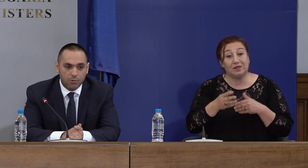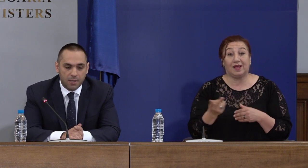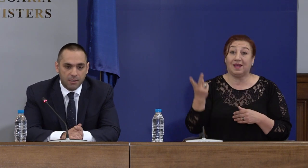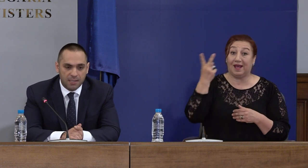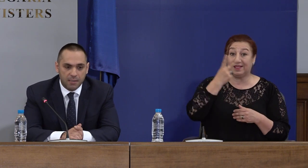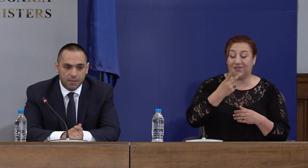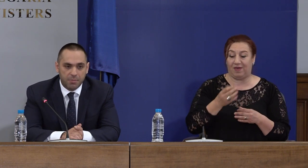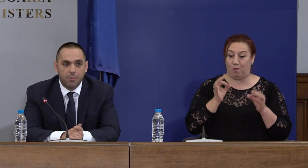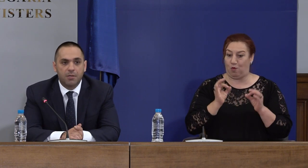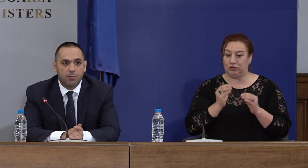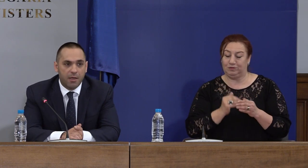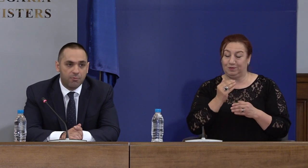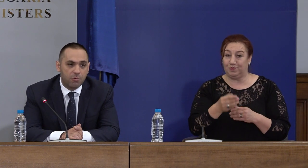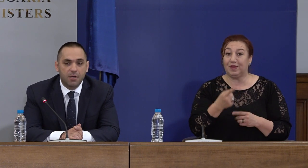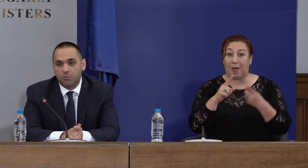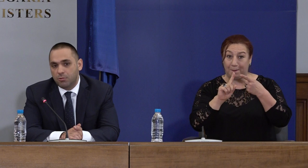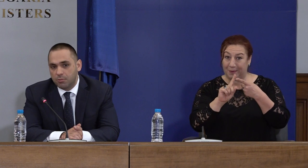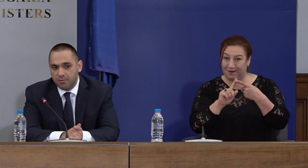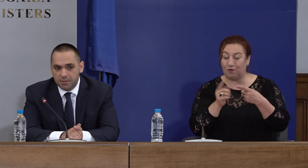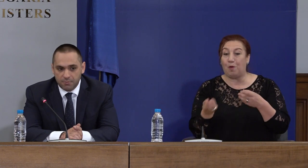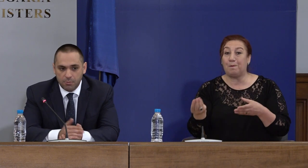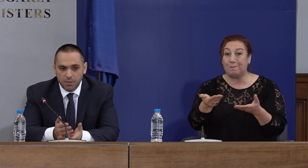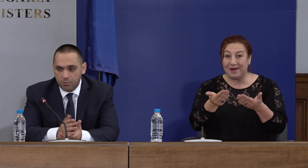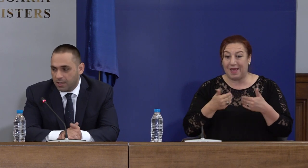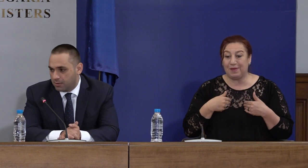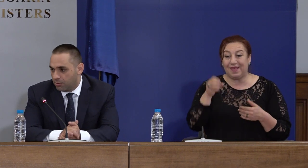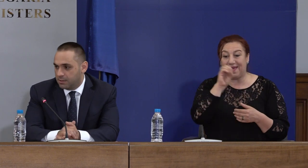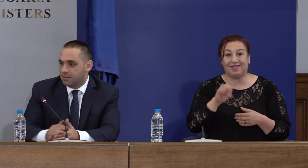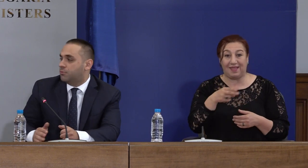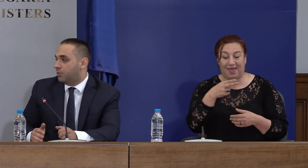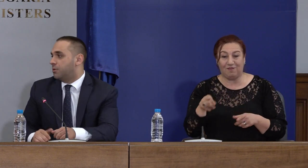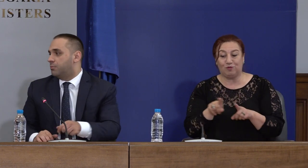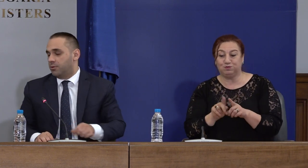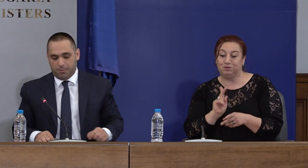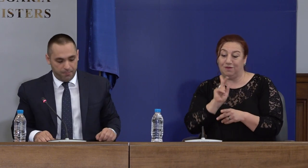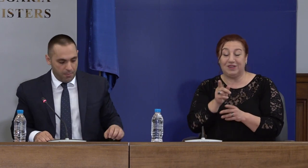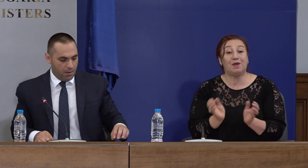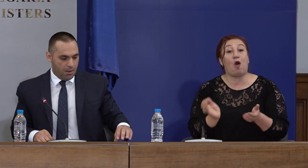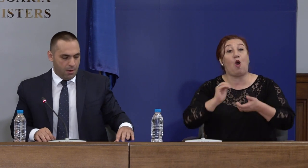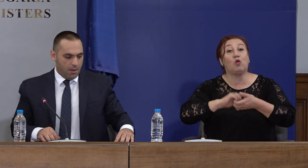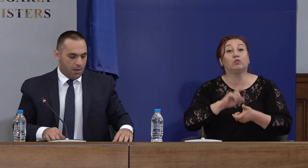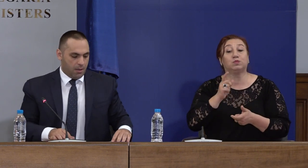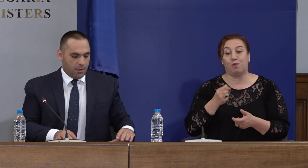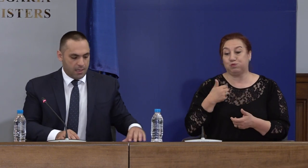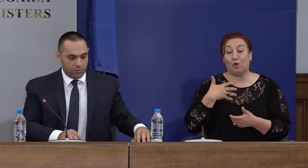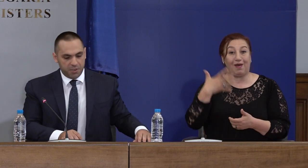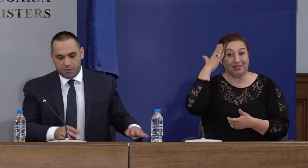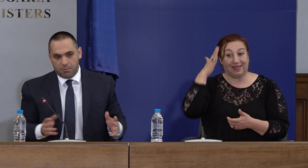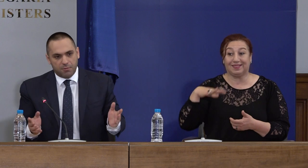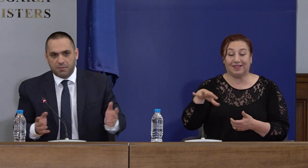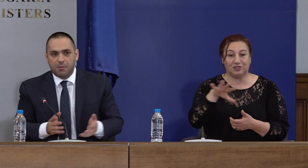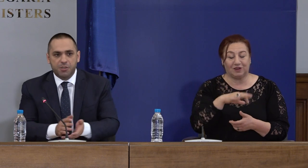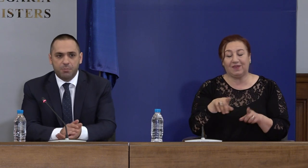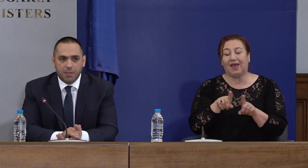амбиции. Едното е, знаете, приемането на евро и както другото влизане в клуба на богата, т.е. за което и работим. Както